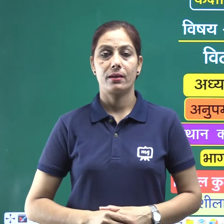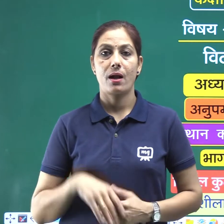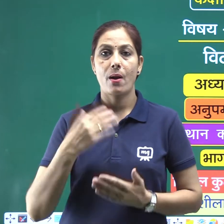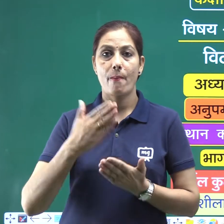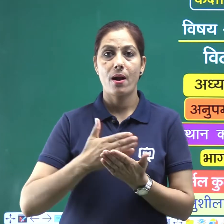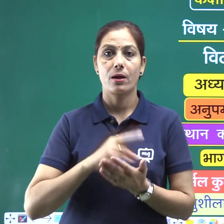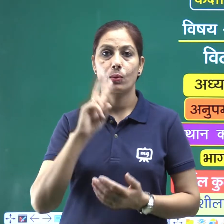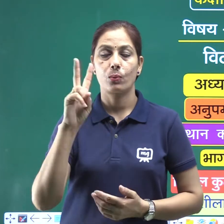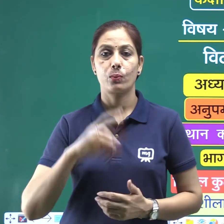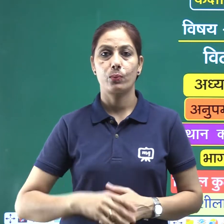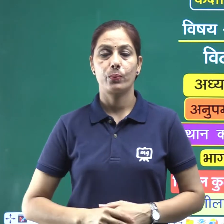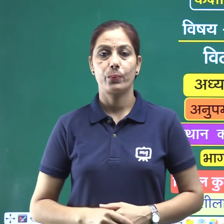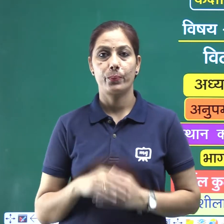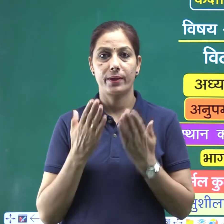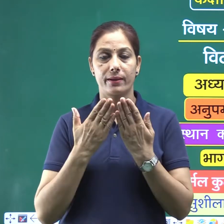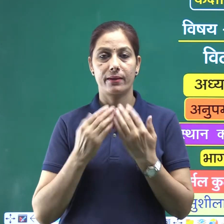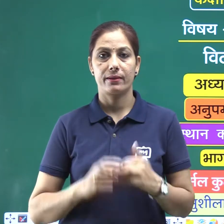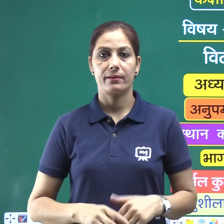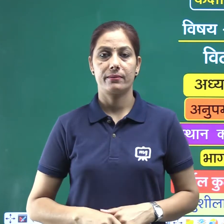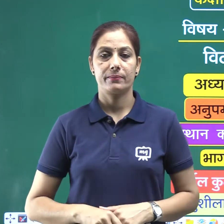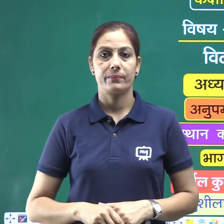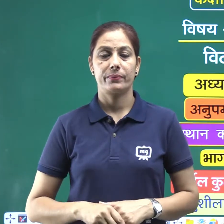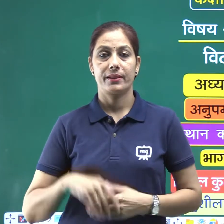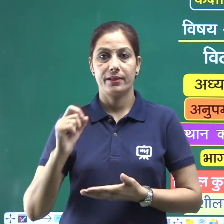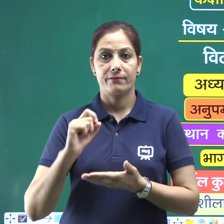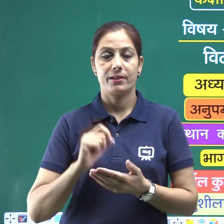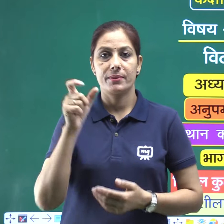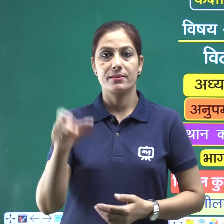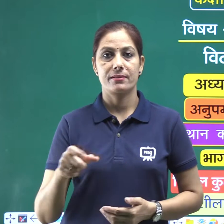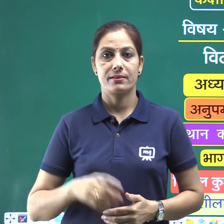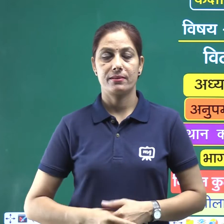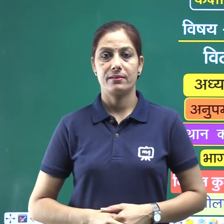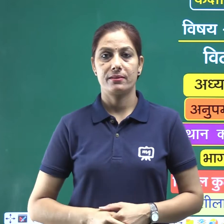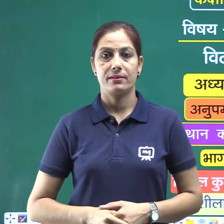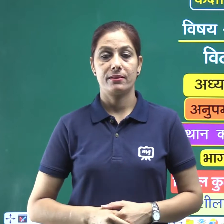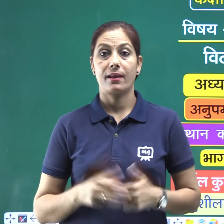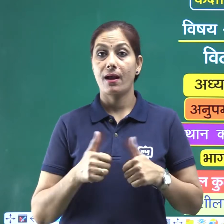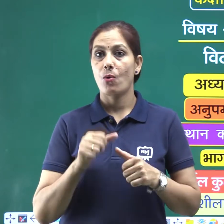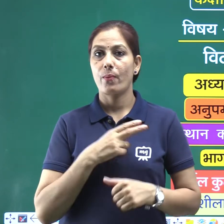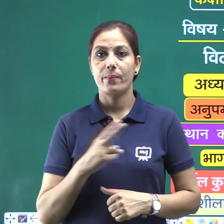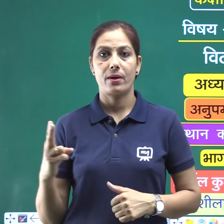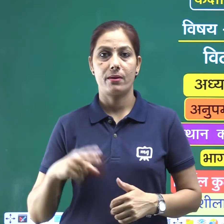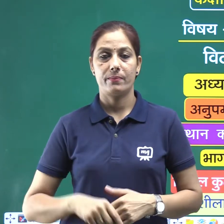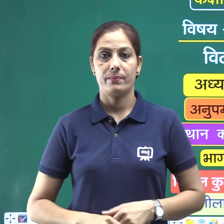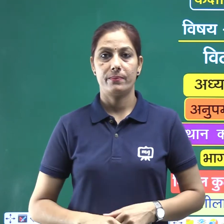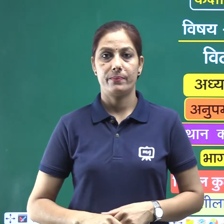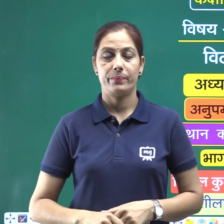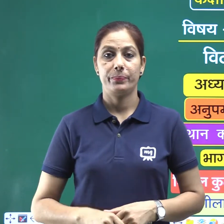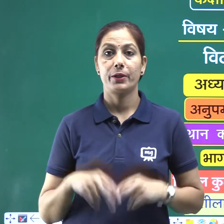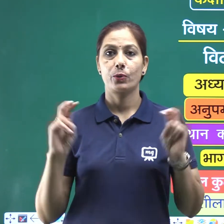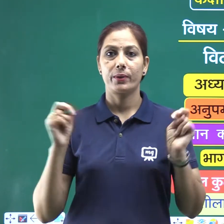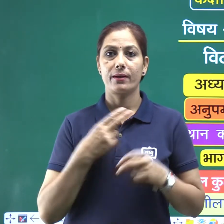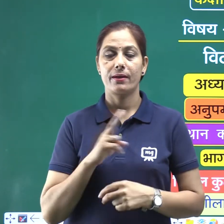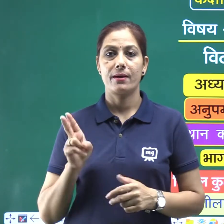2 पढ़ेंगे। लेखक है अनुपम मिश्र। अध्याय का